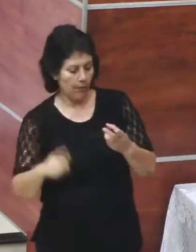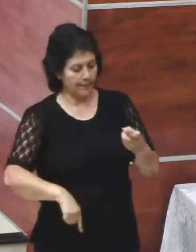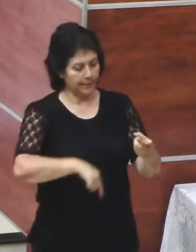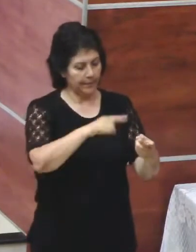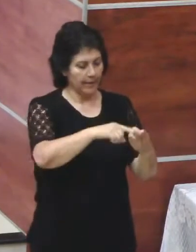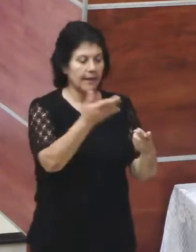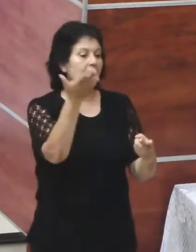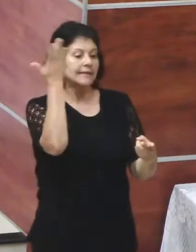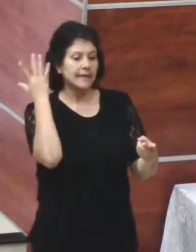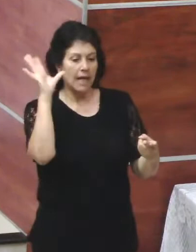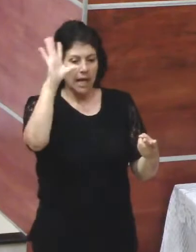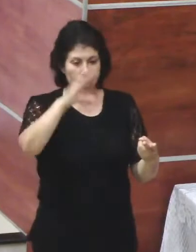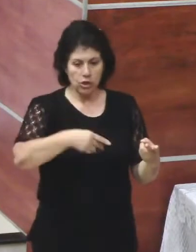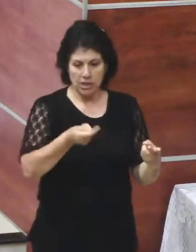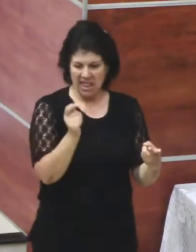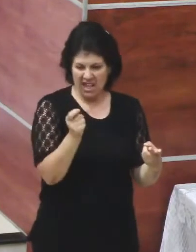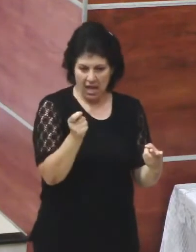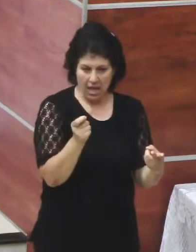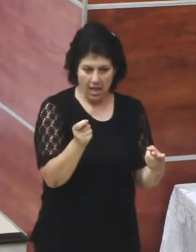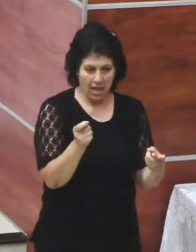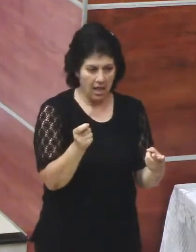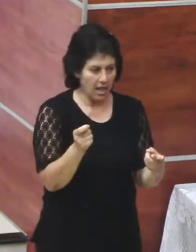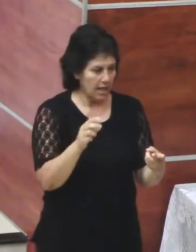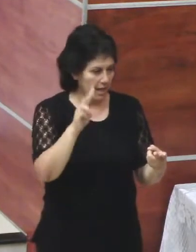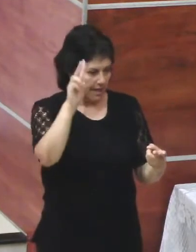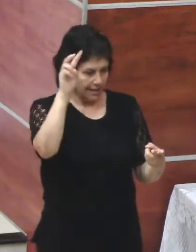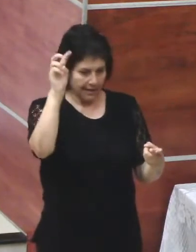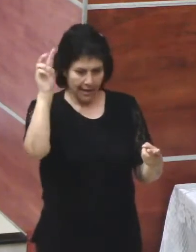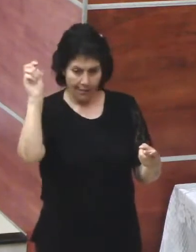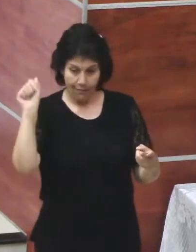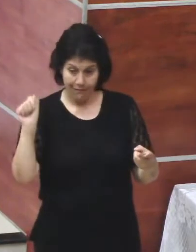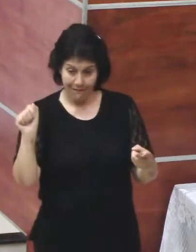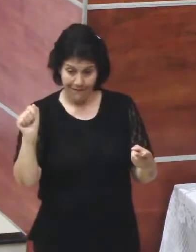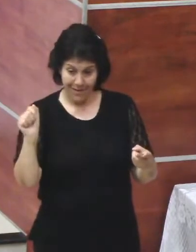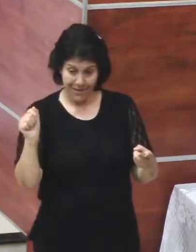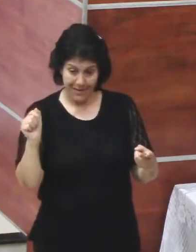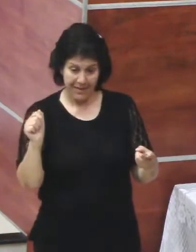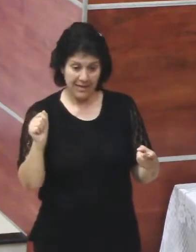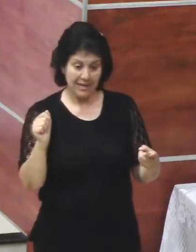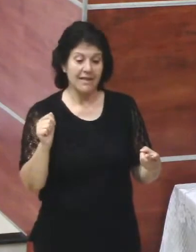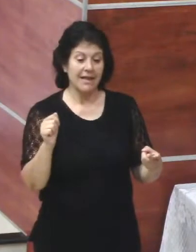¿Anoche de quién? A ver cómo va la memoria a corto plazo.